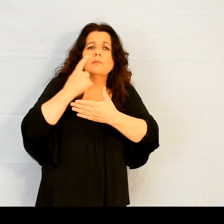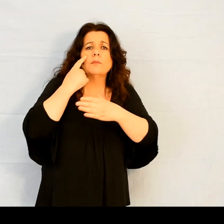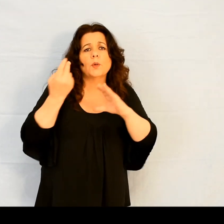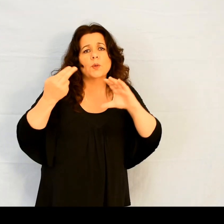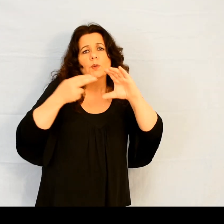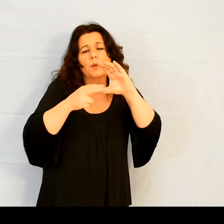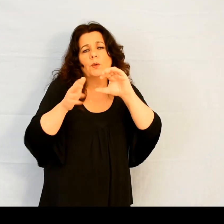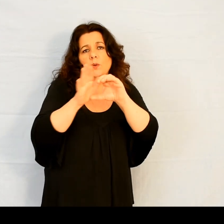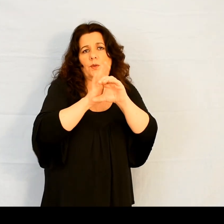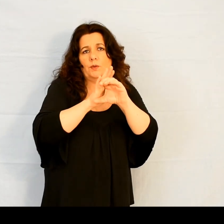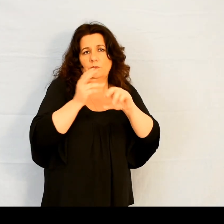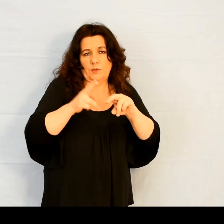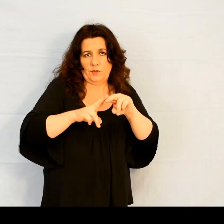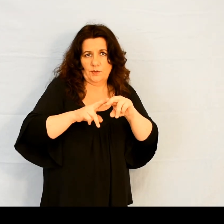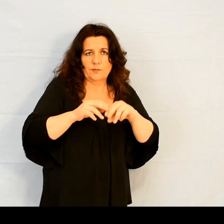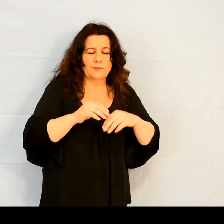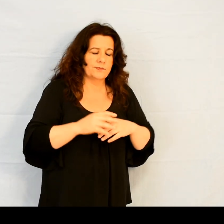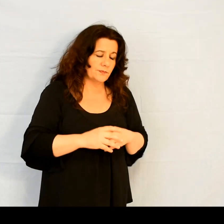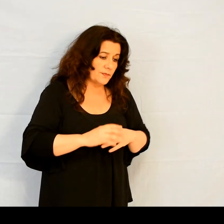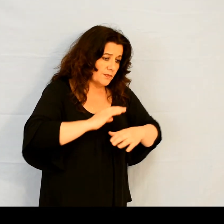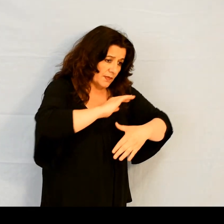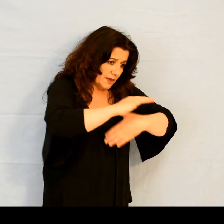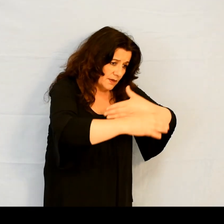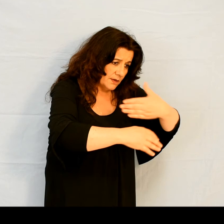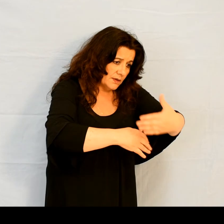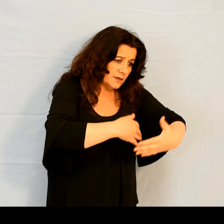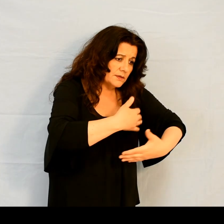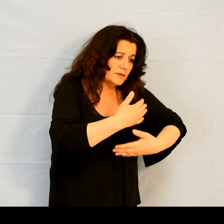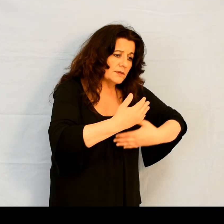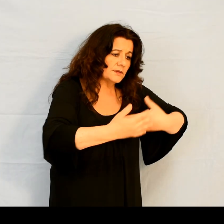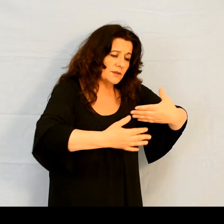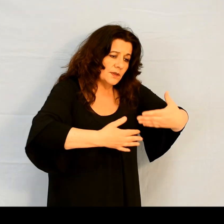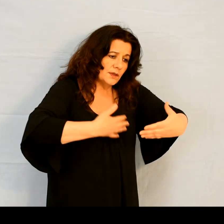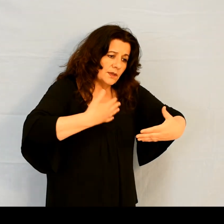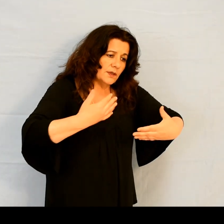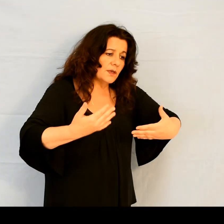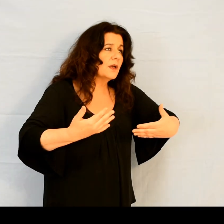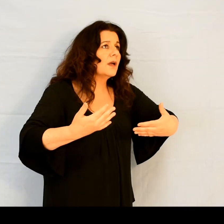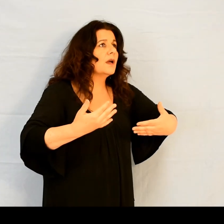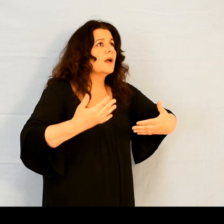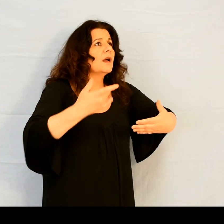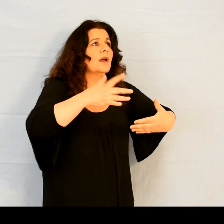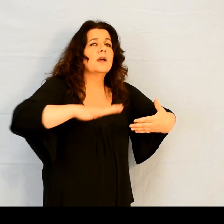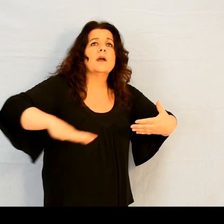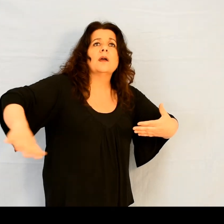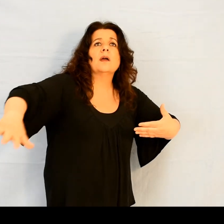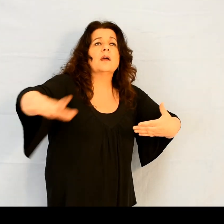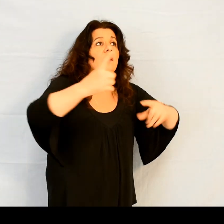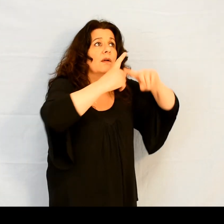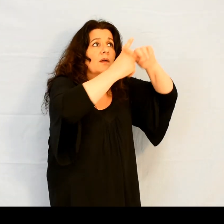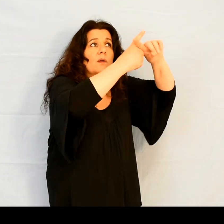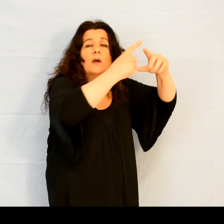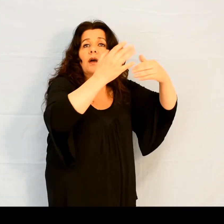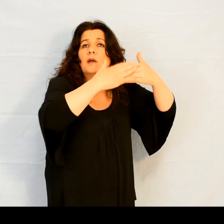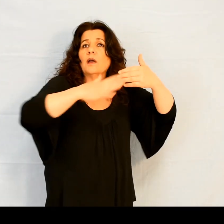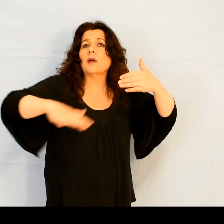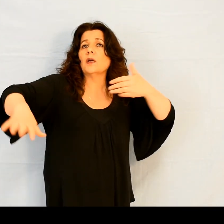À l'endroit où Jésus avait été crucifié, il y avait un jardin, et dans ce